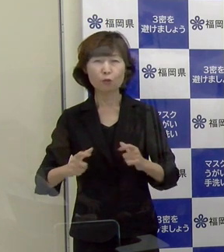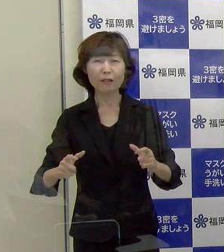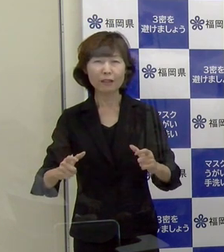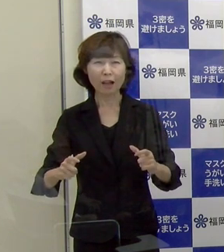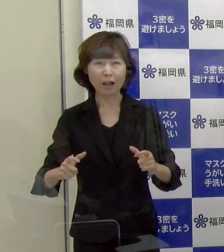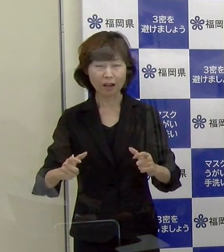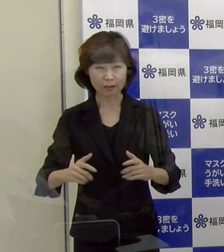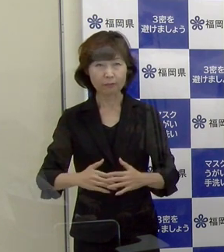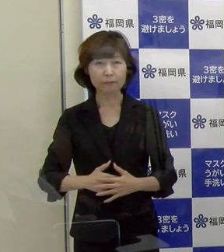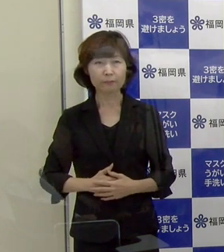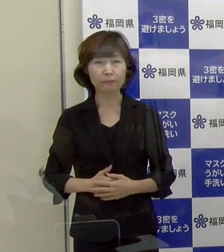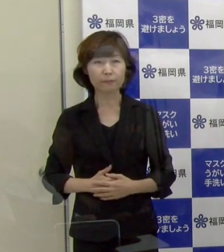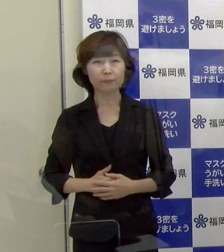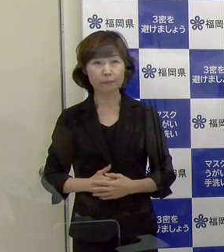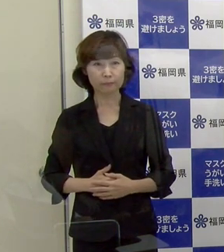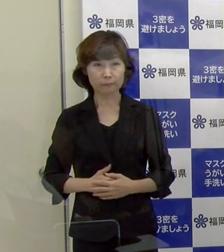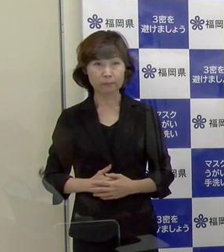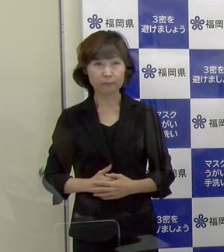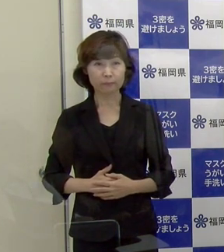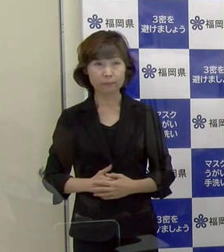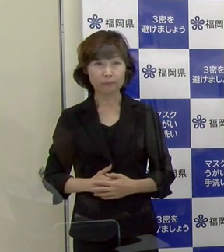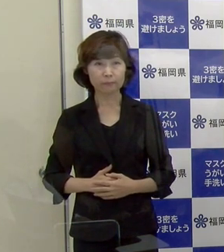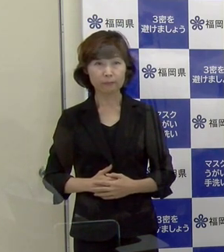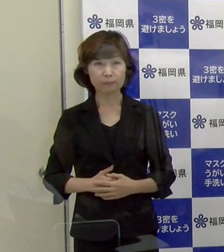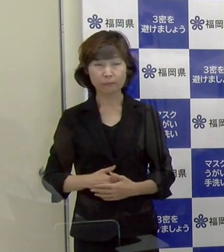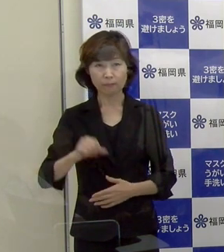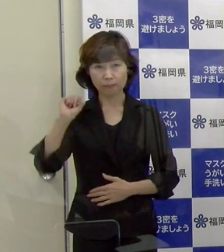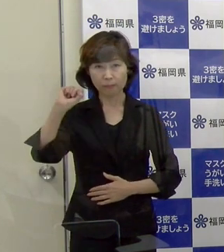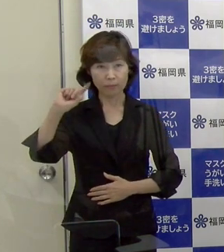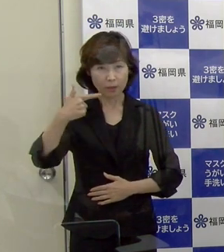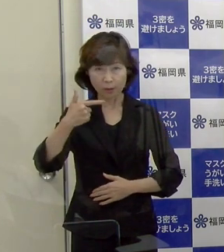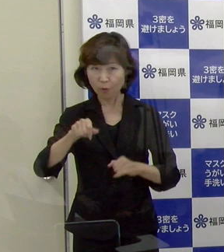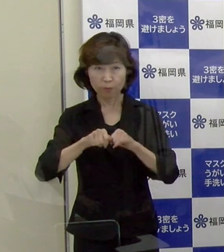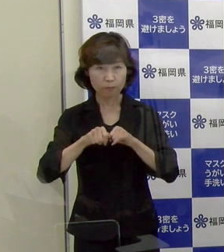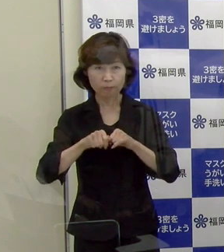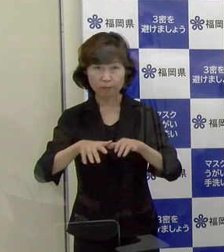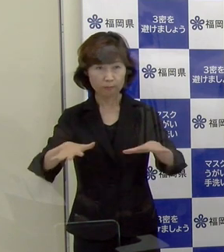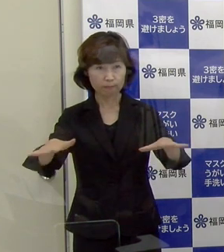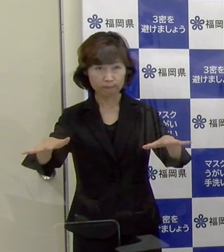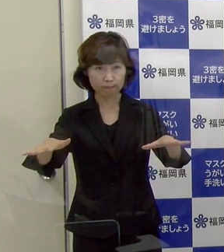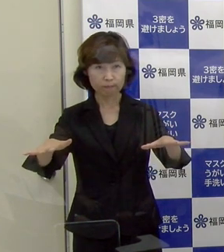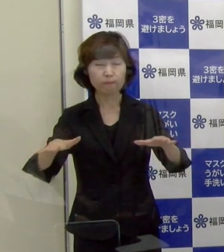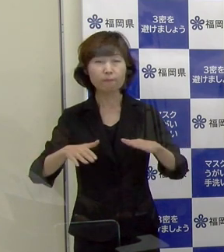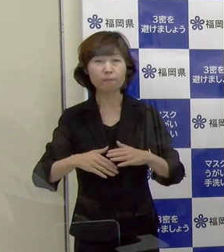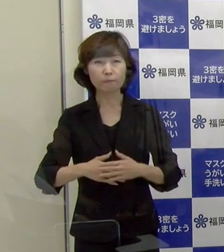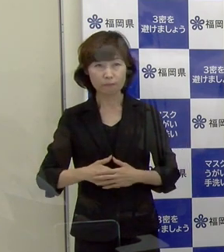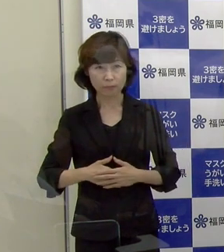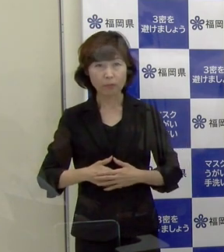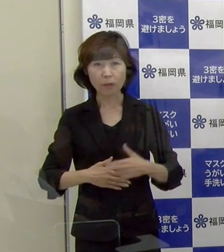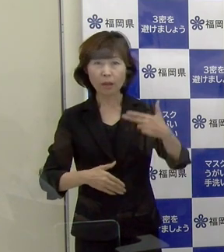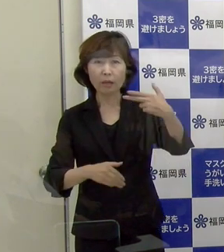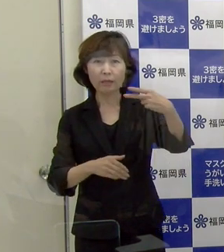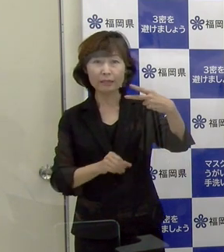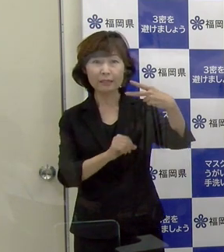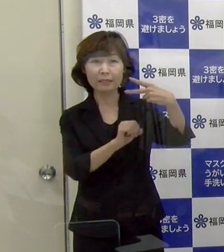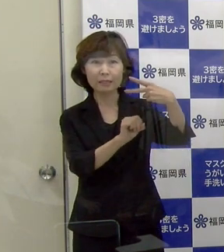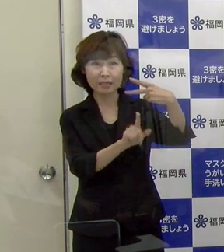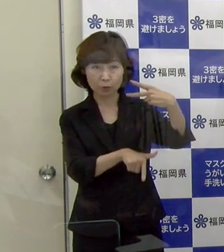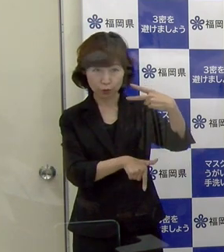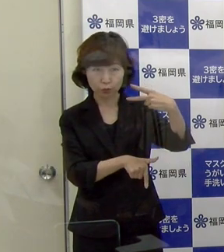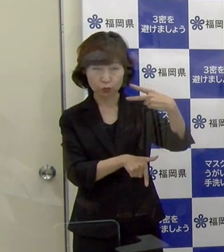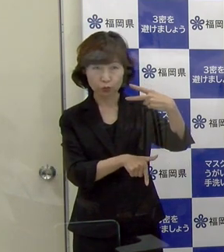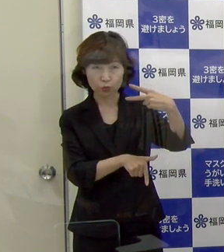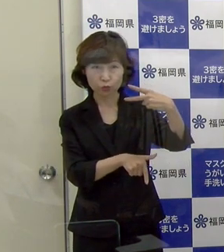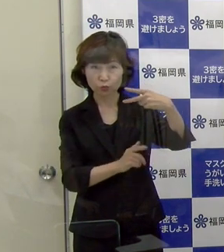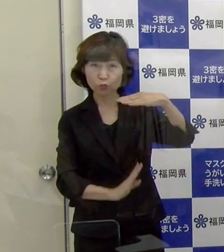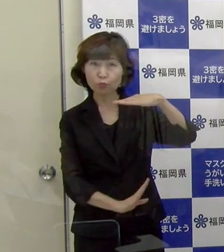致しております第6派のでございました2月のですねこの第6